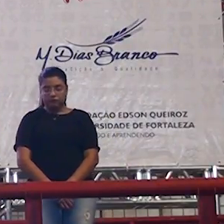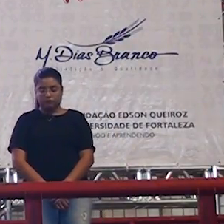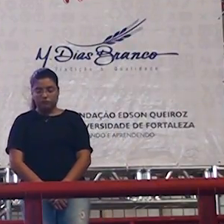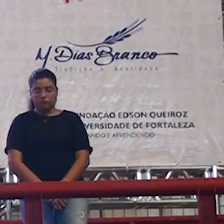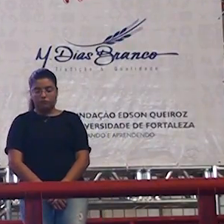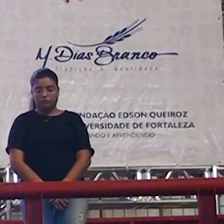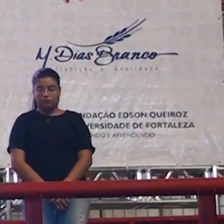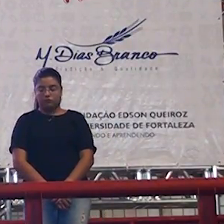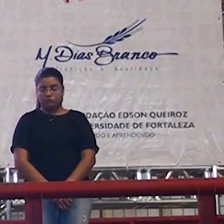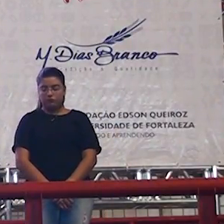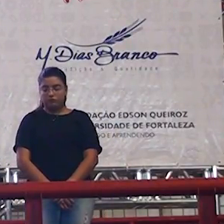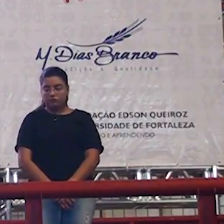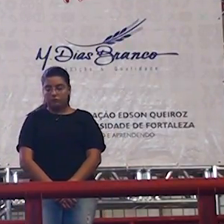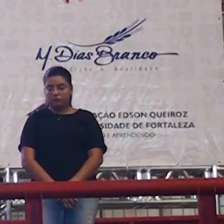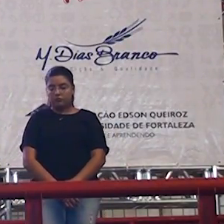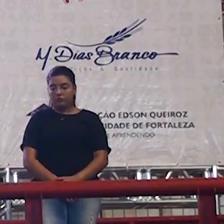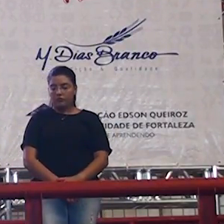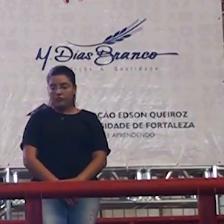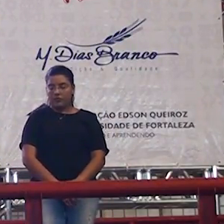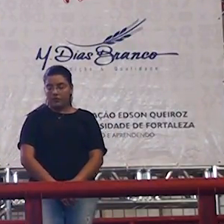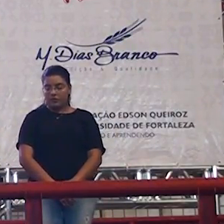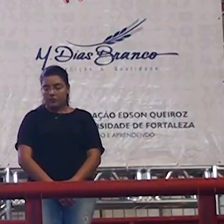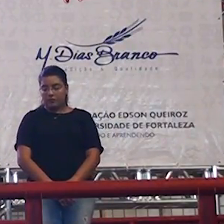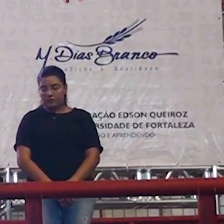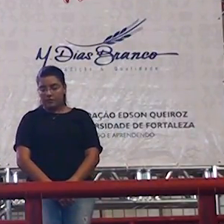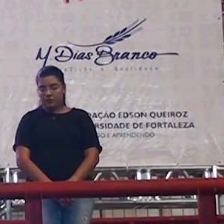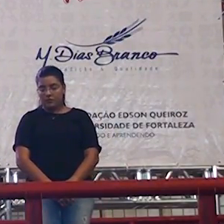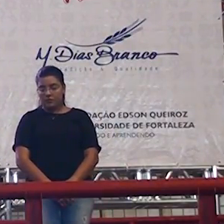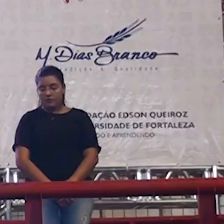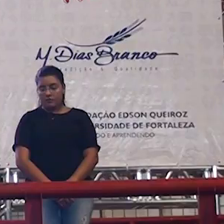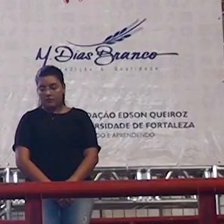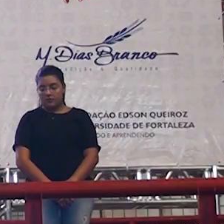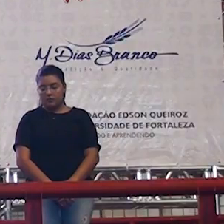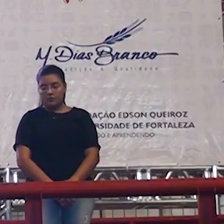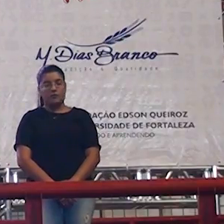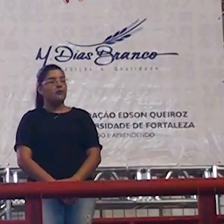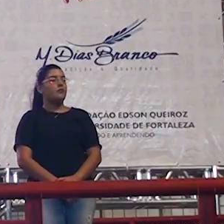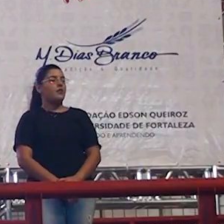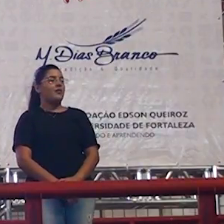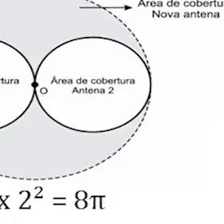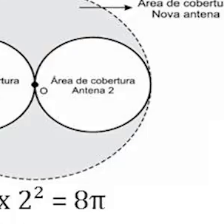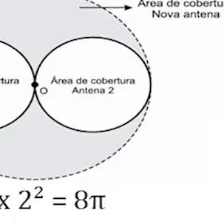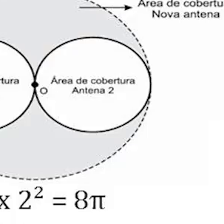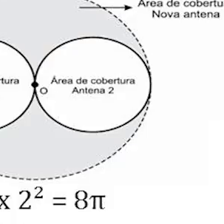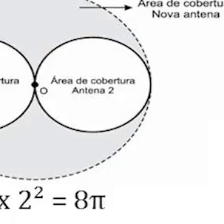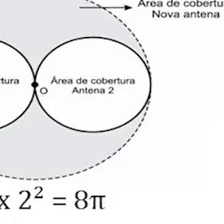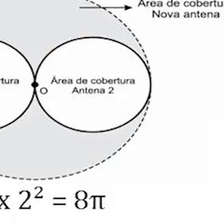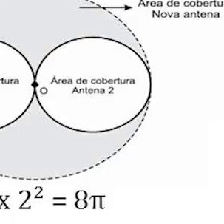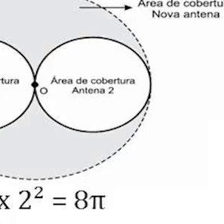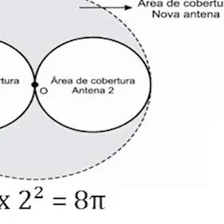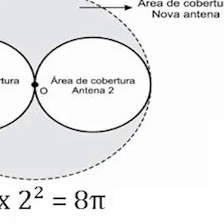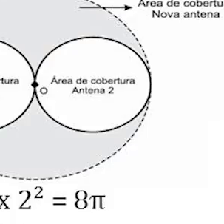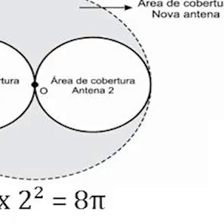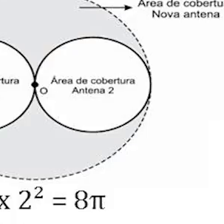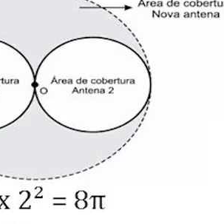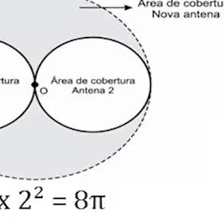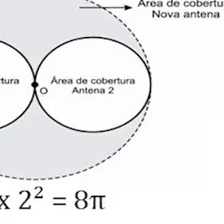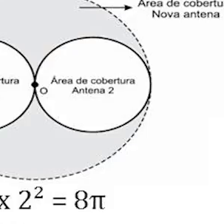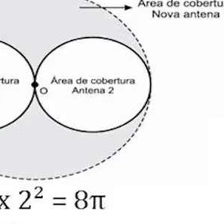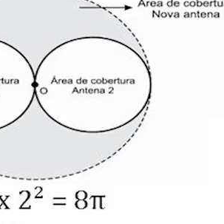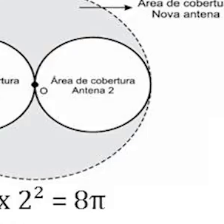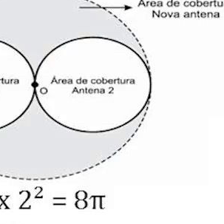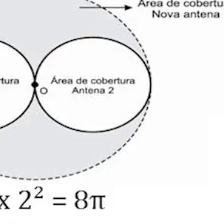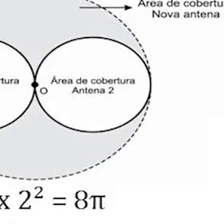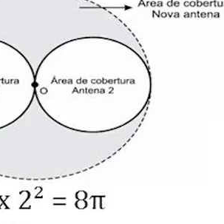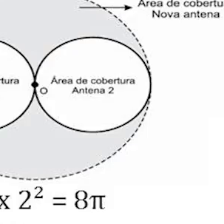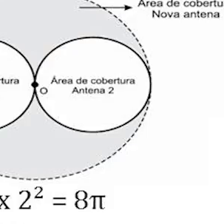Primeiro, qual era a área ocupada pelas antenas antigas? Duas